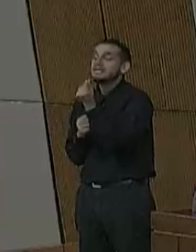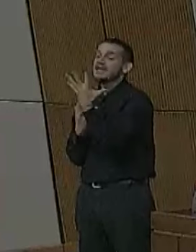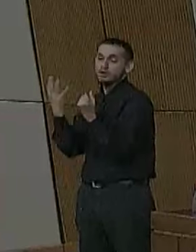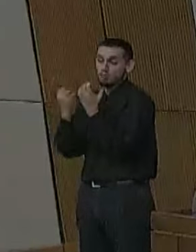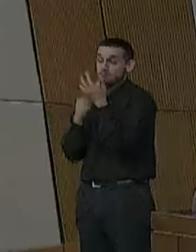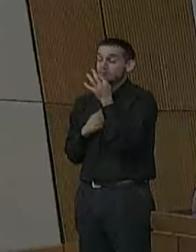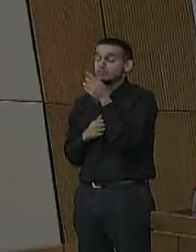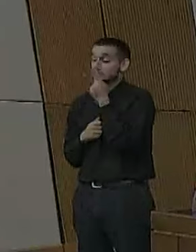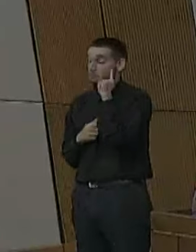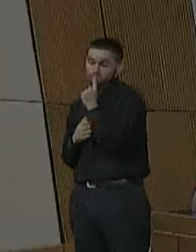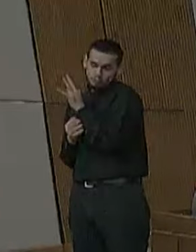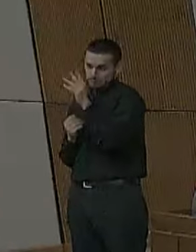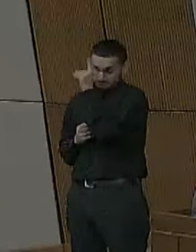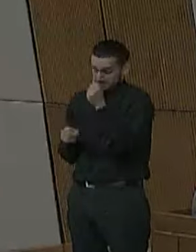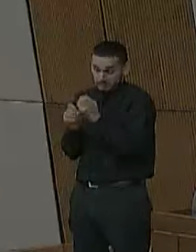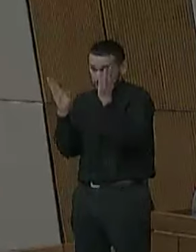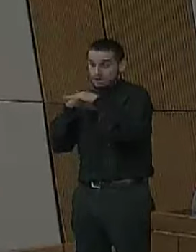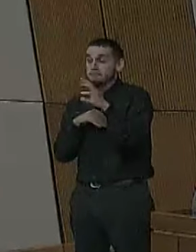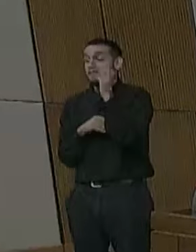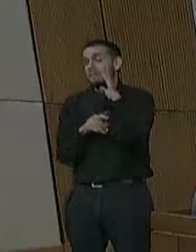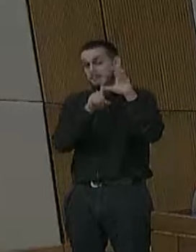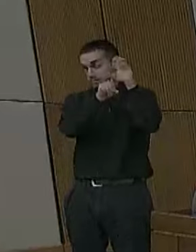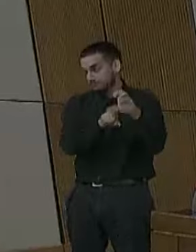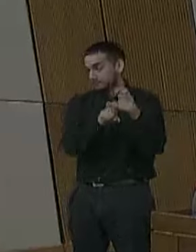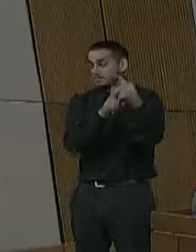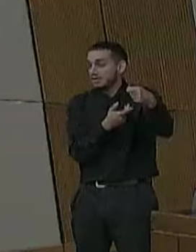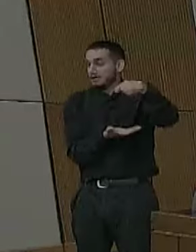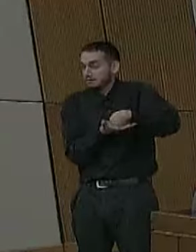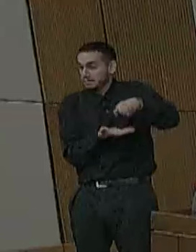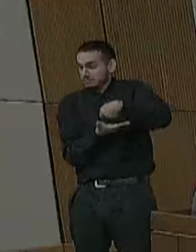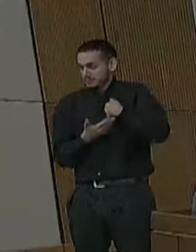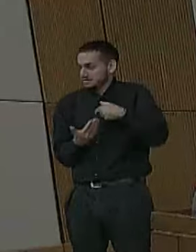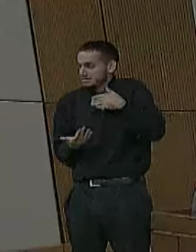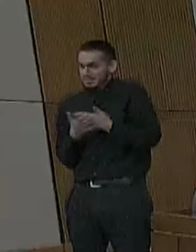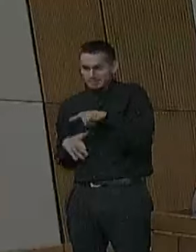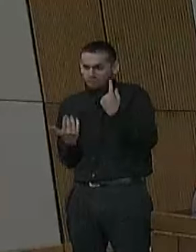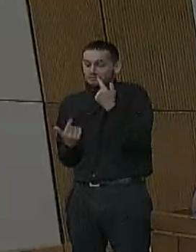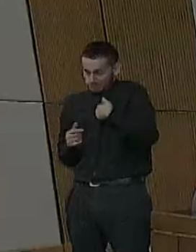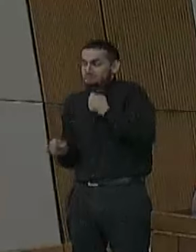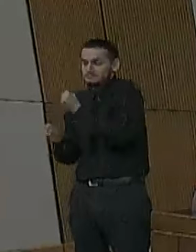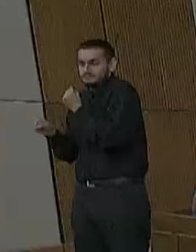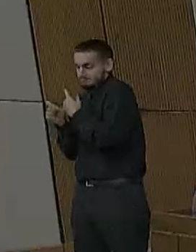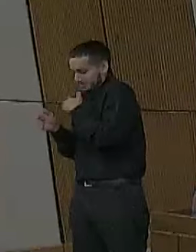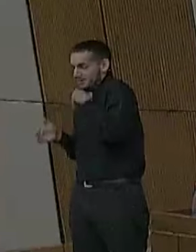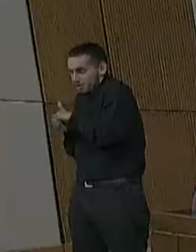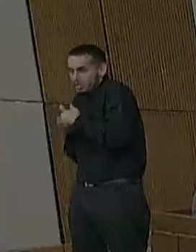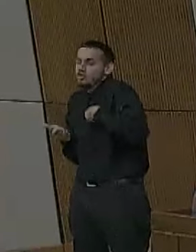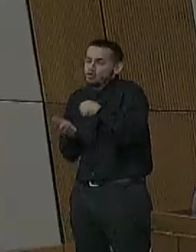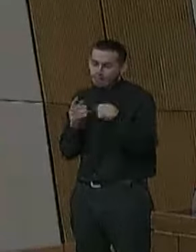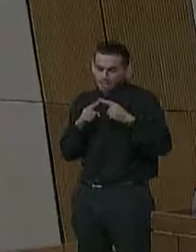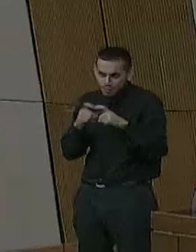¿sí? Más allá de los beneficios, a lo mejor por cumplir con certificaciones internacionales que las empresas también tienen